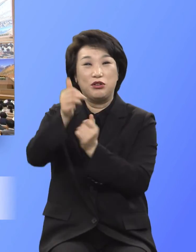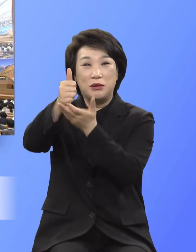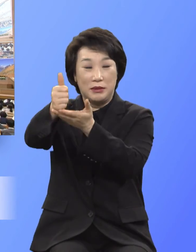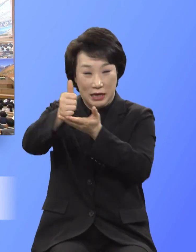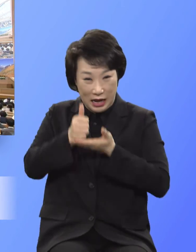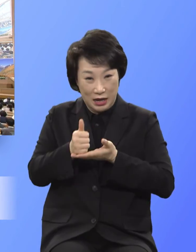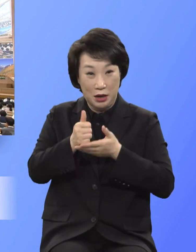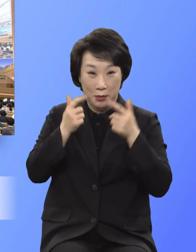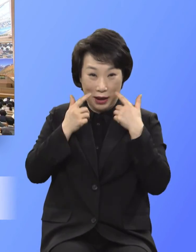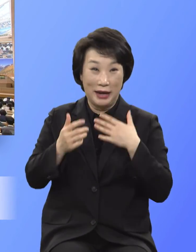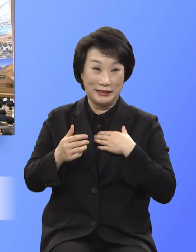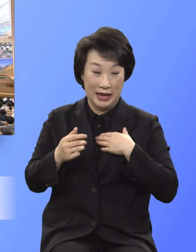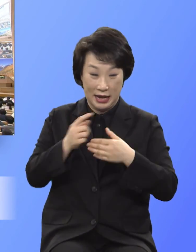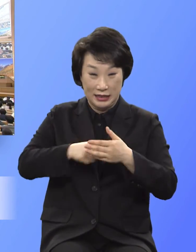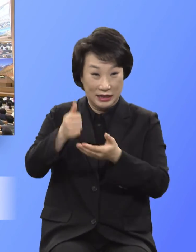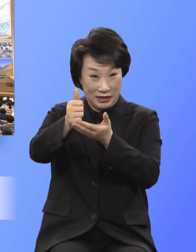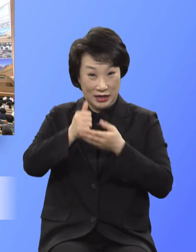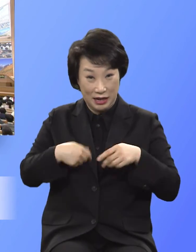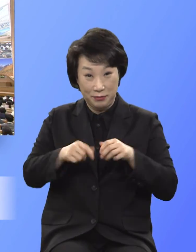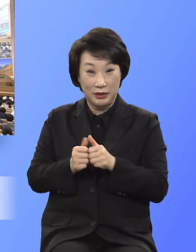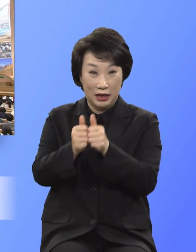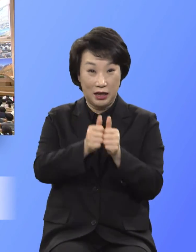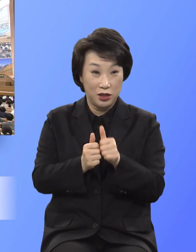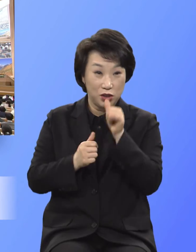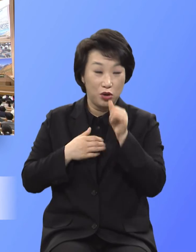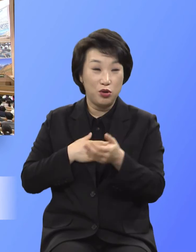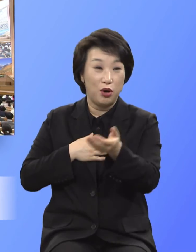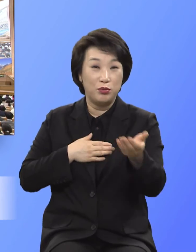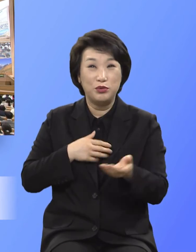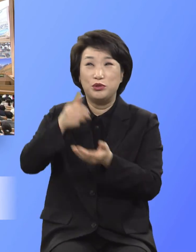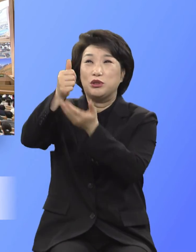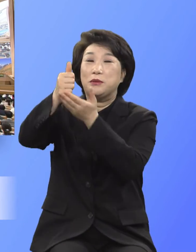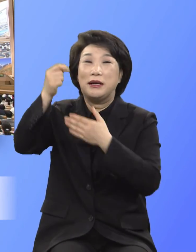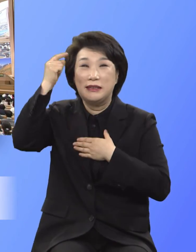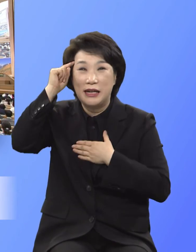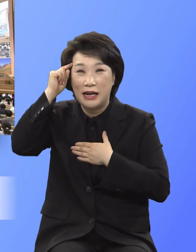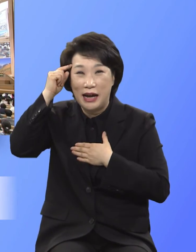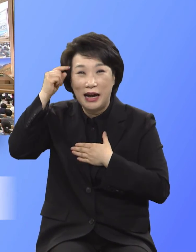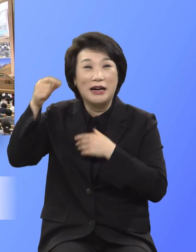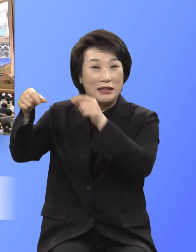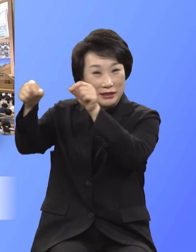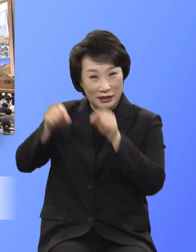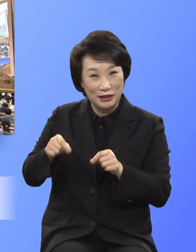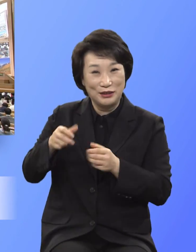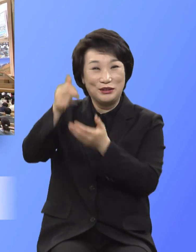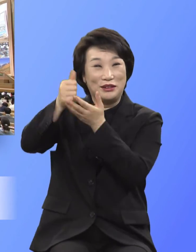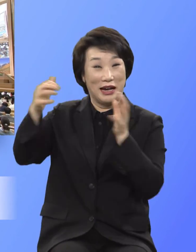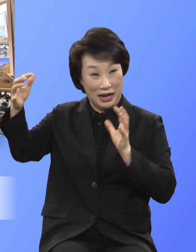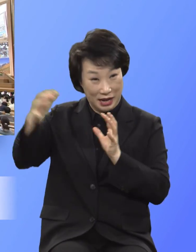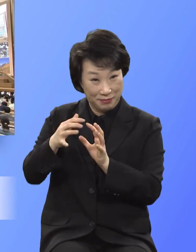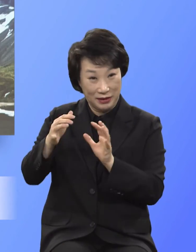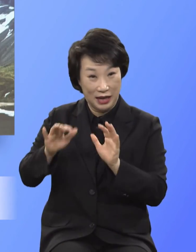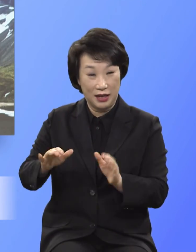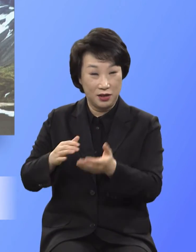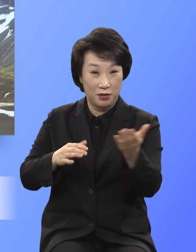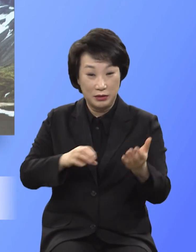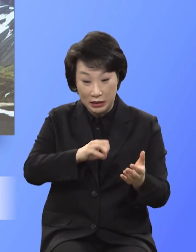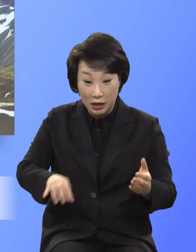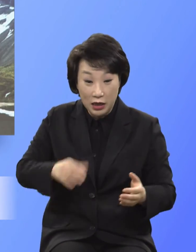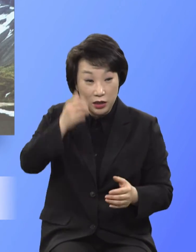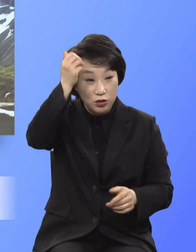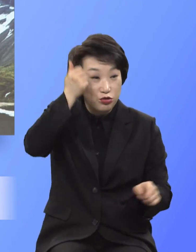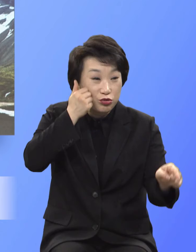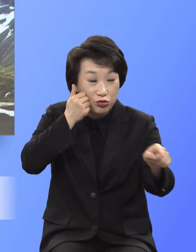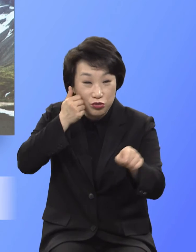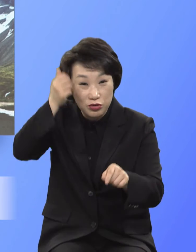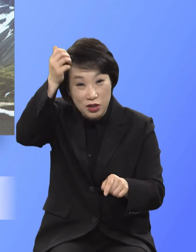안에 확실히 계시다면 주님 정신을 가지고 주님과 같이 잊어버린